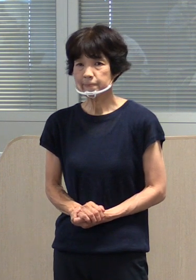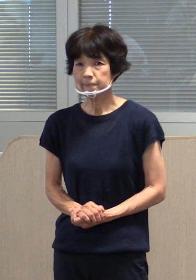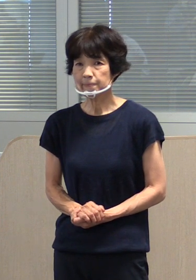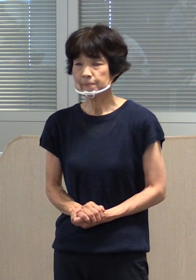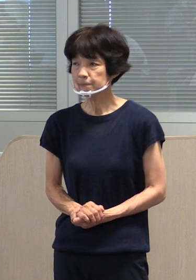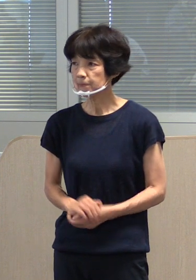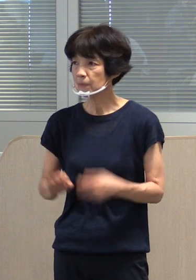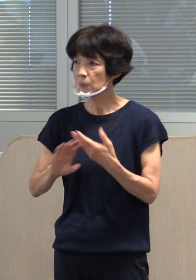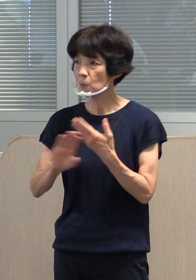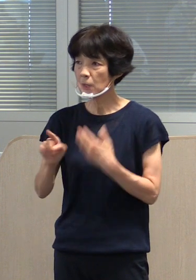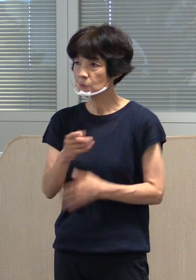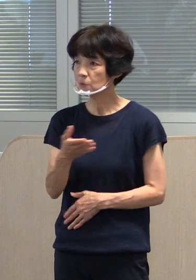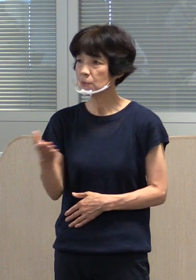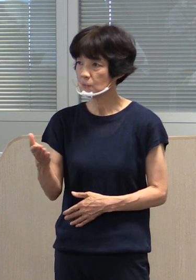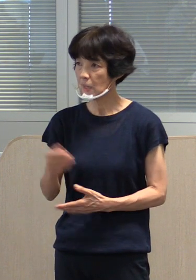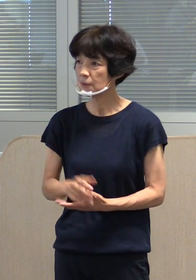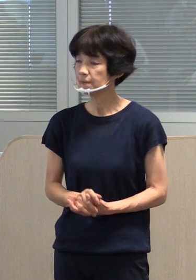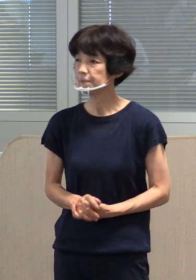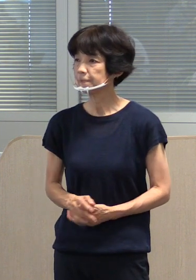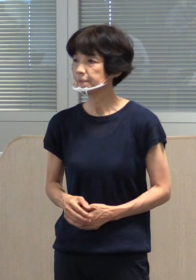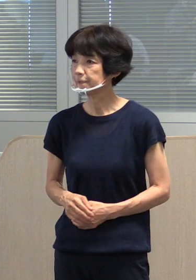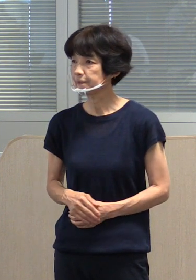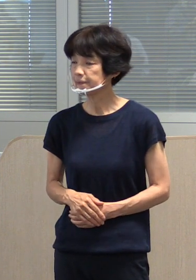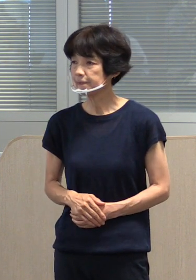他はいらっしゃいますか。